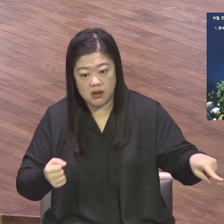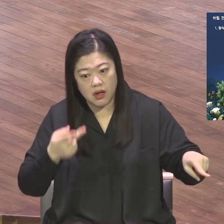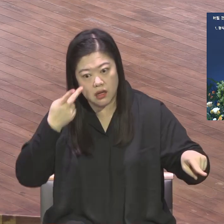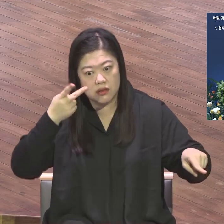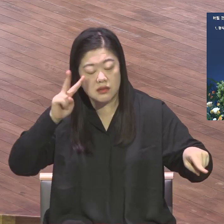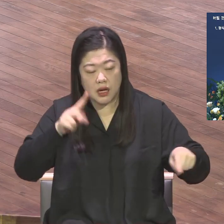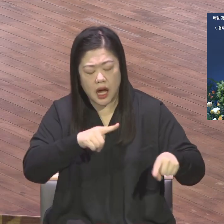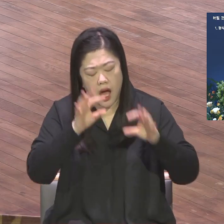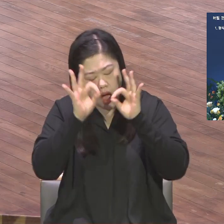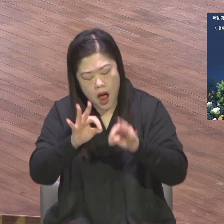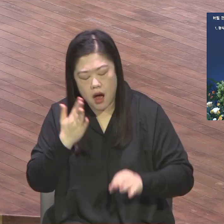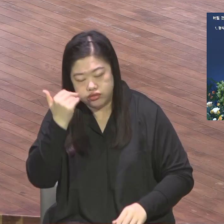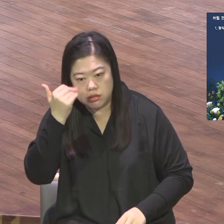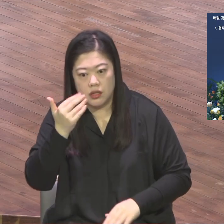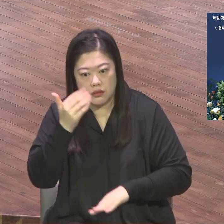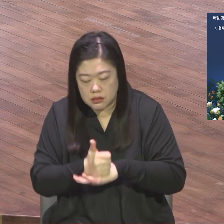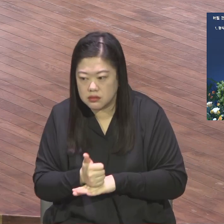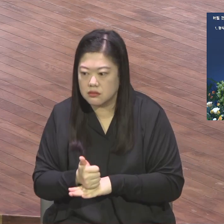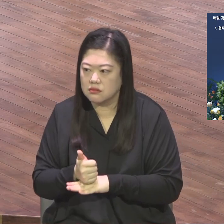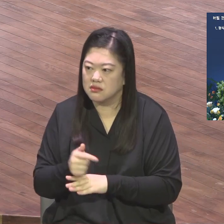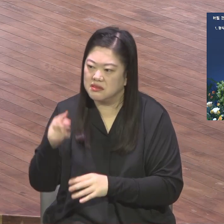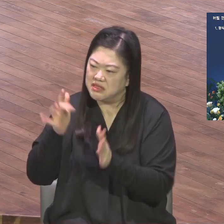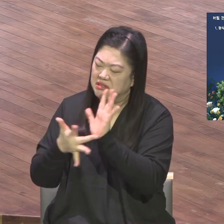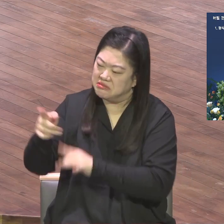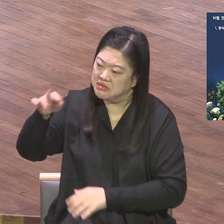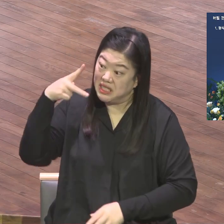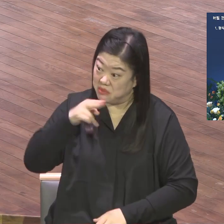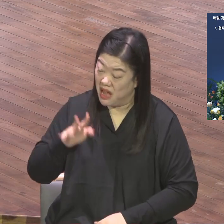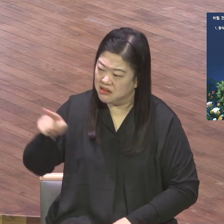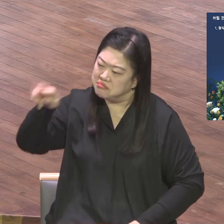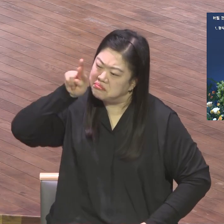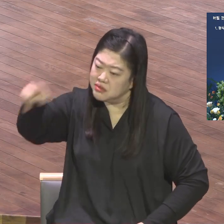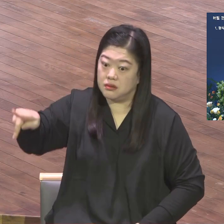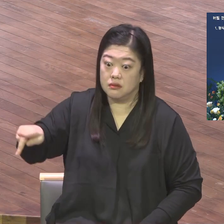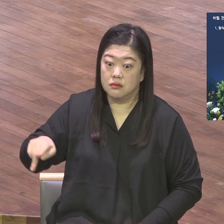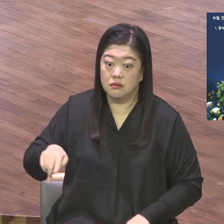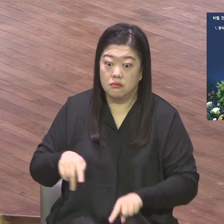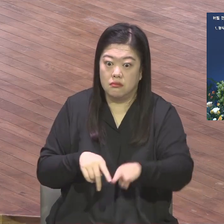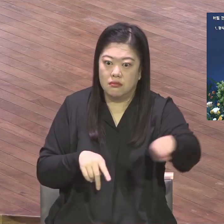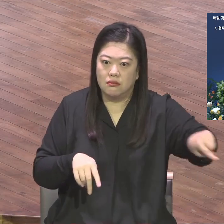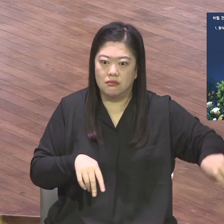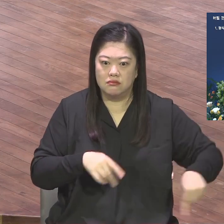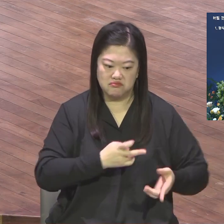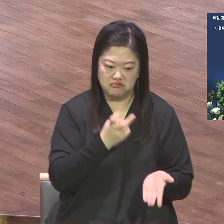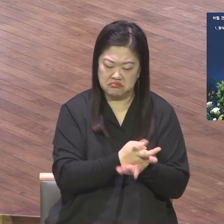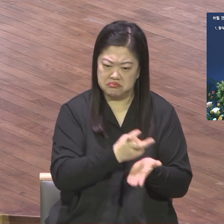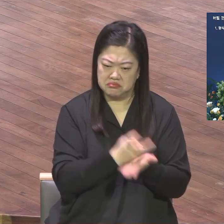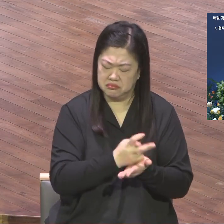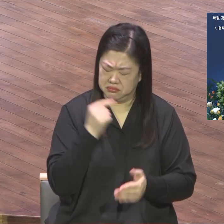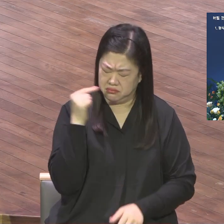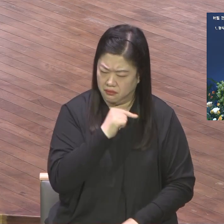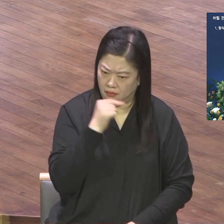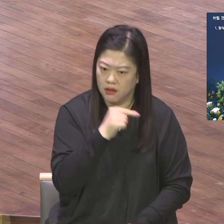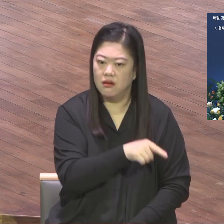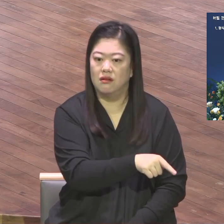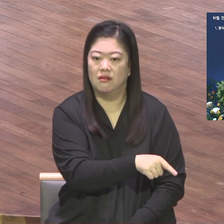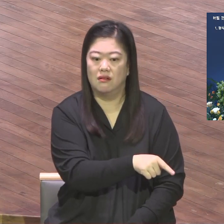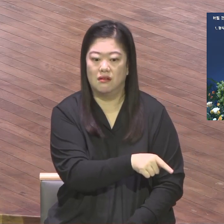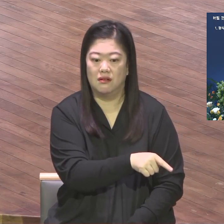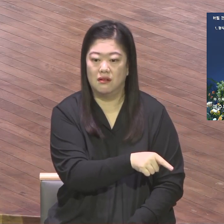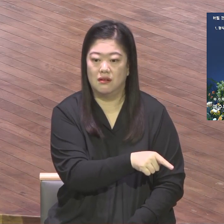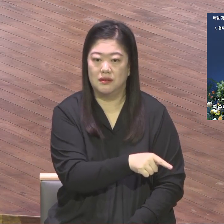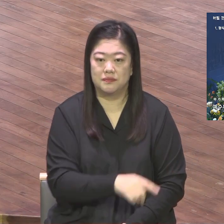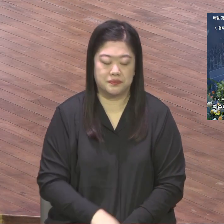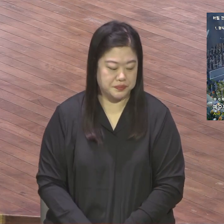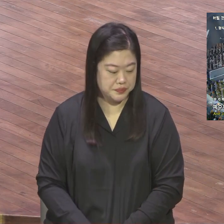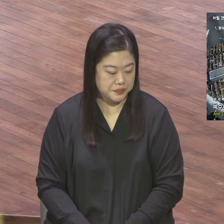혼인잔치 비유를 통해서 이들이 가지고 있었던 형식적 종교 생활의 틀에서 틀을 깨버려요.